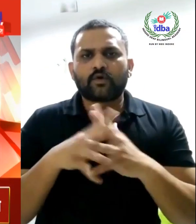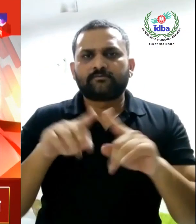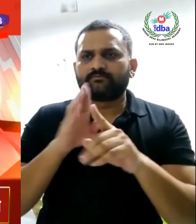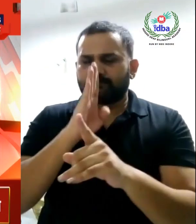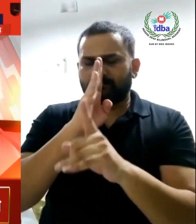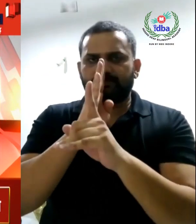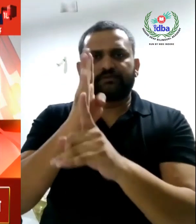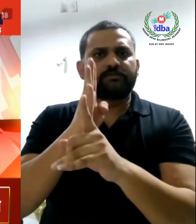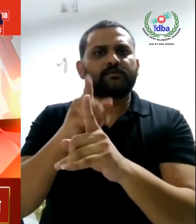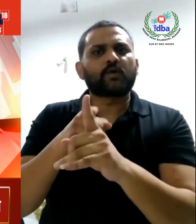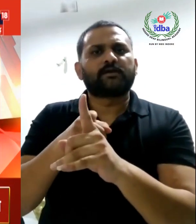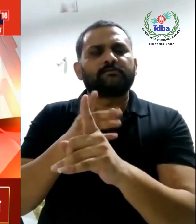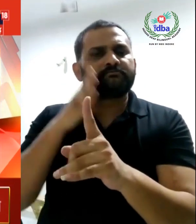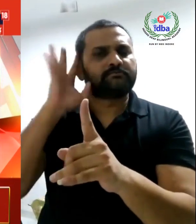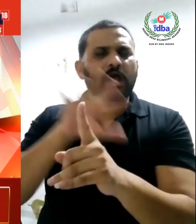स्थापना की गई है।